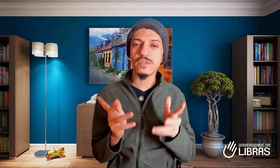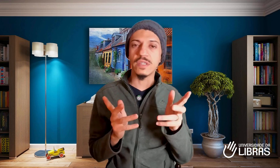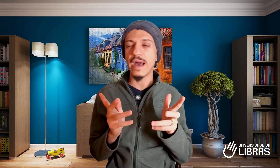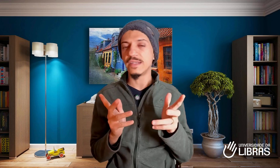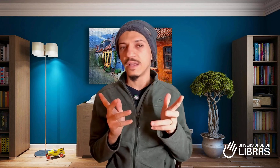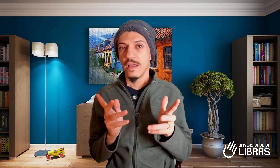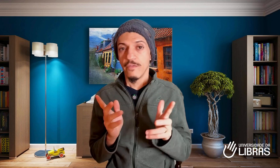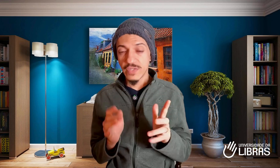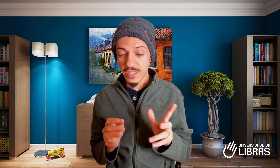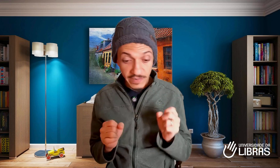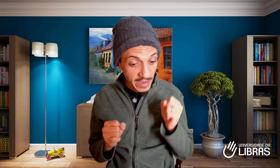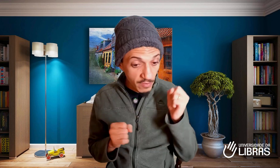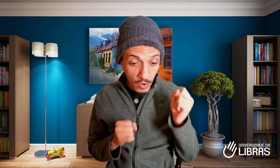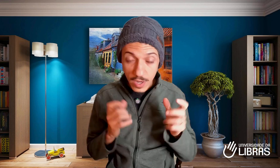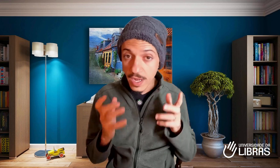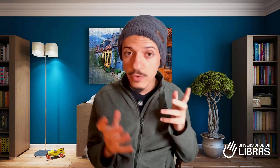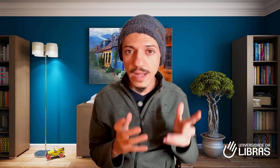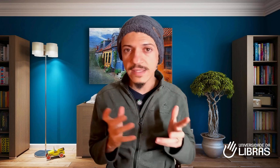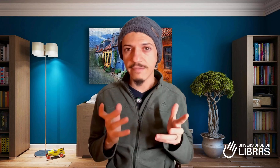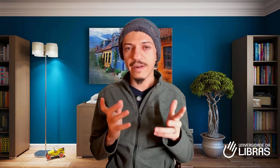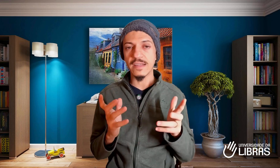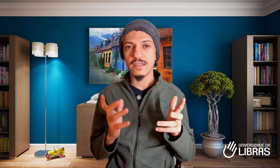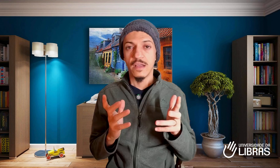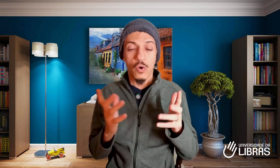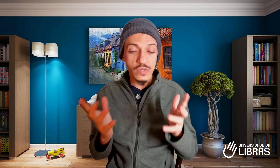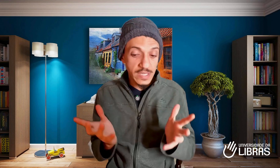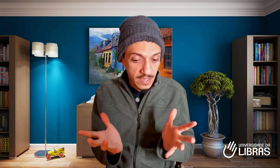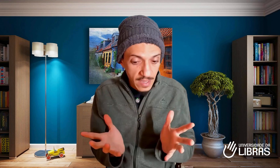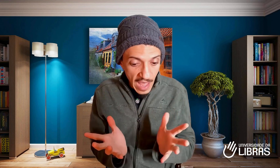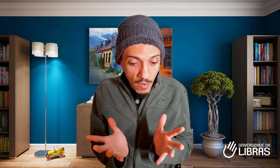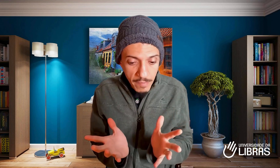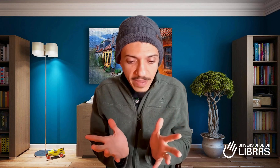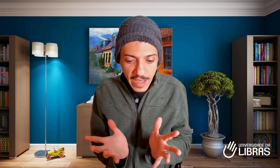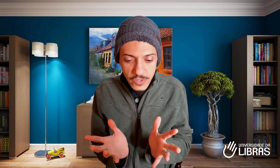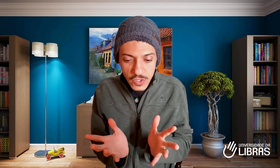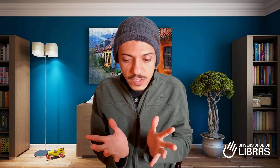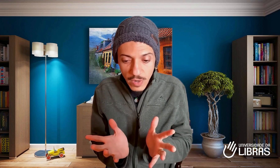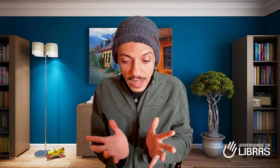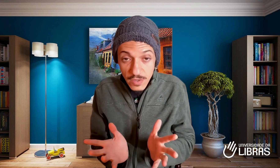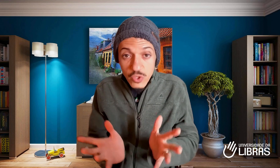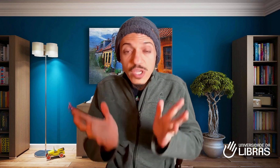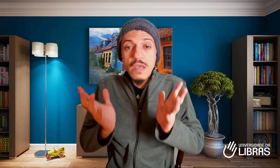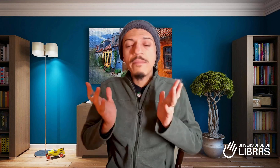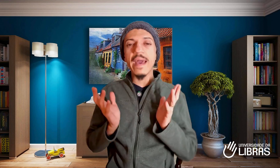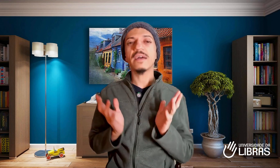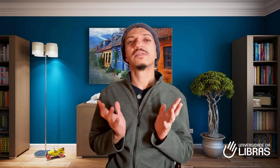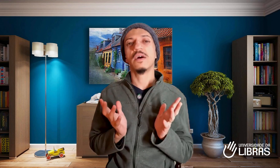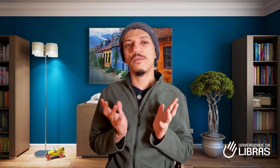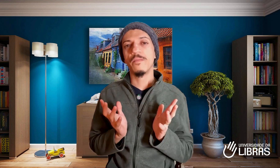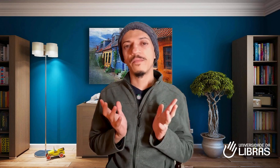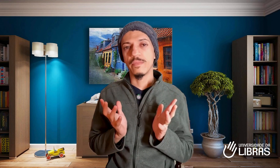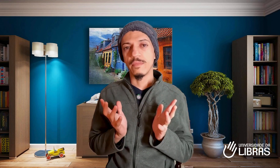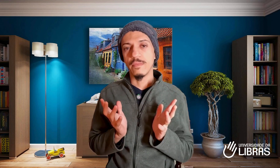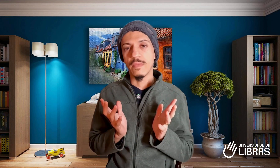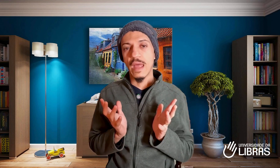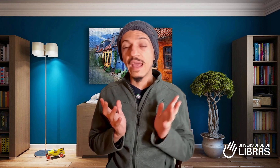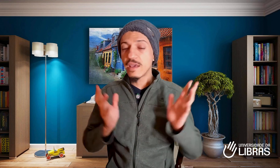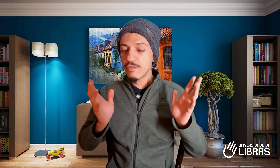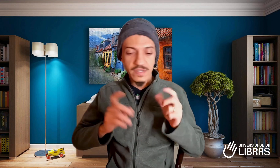sinais, você já vai colocando eles na frase, ou seja, é um ambiente de simulação, de imersão, em que você